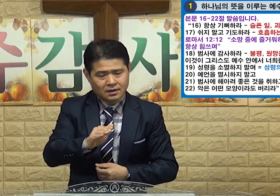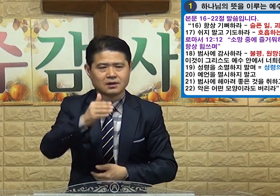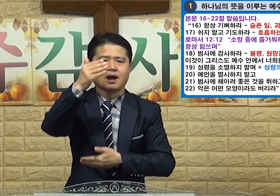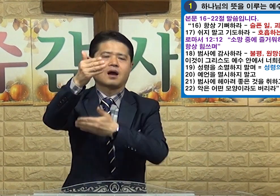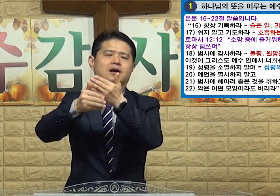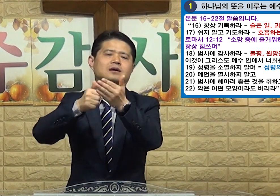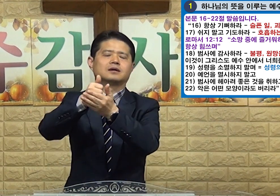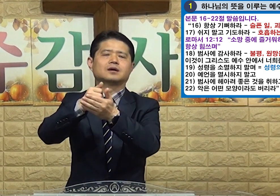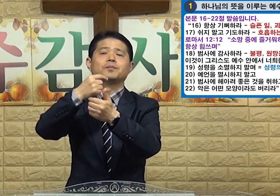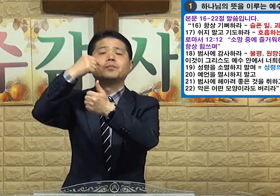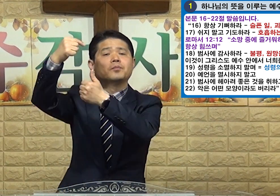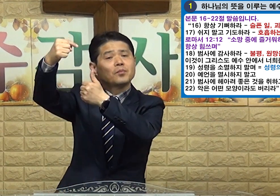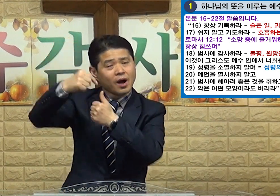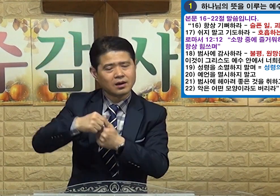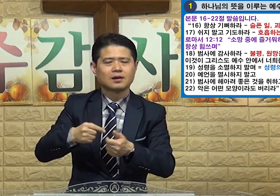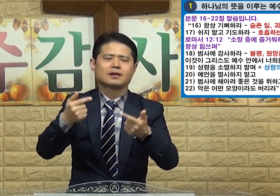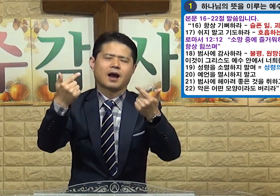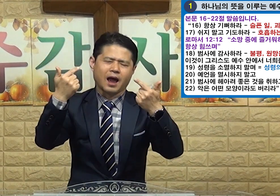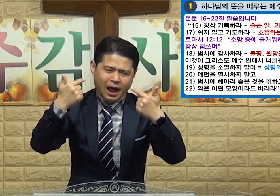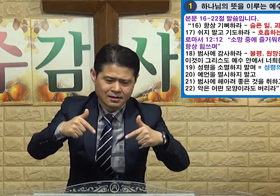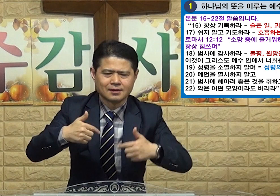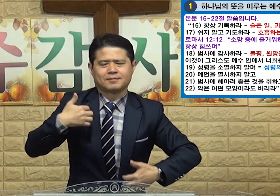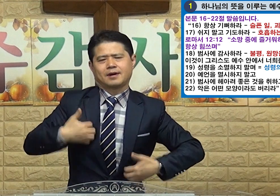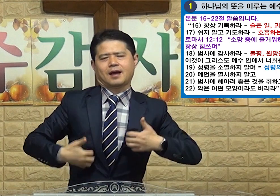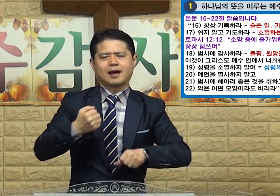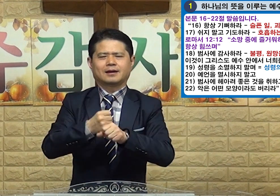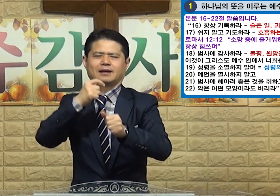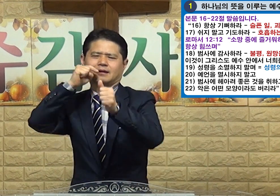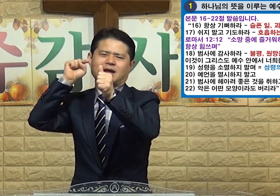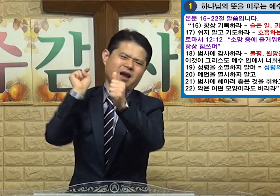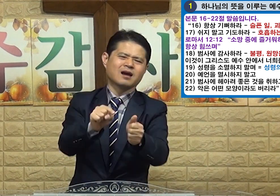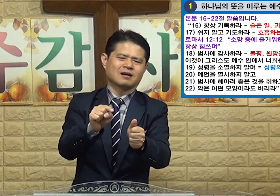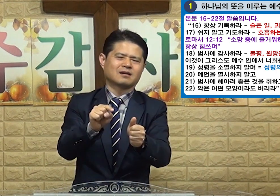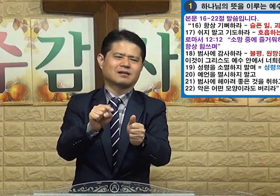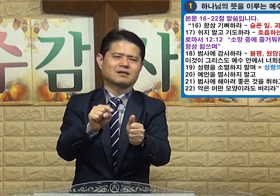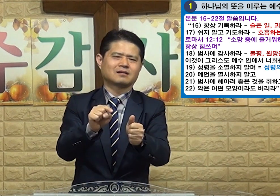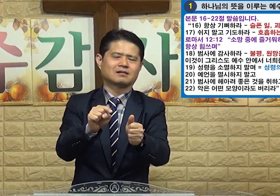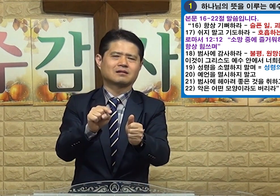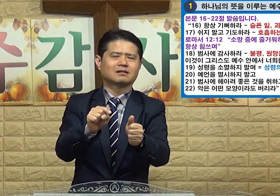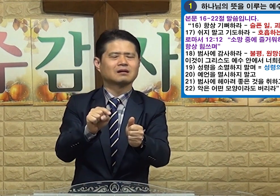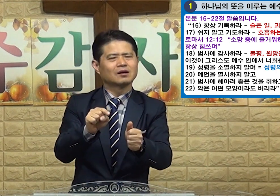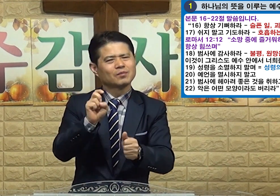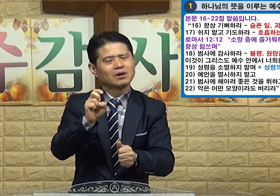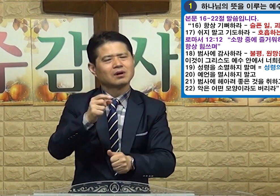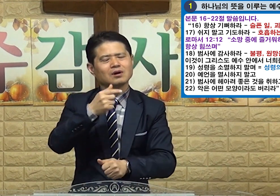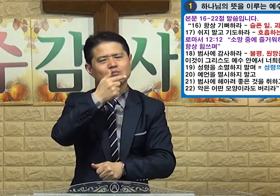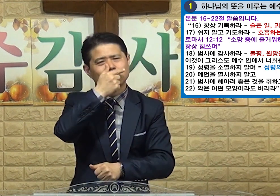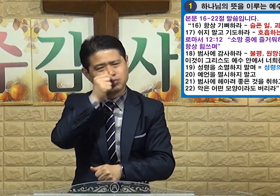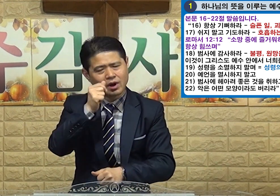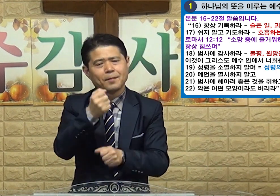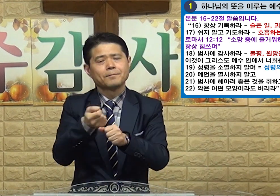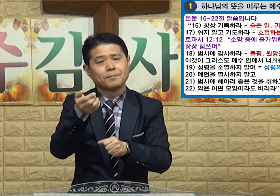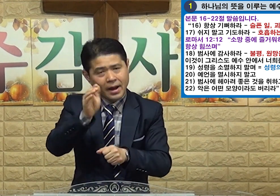우리가 실망하지만 아버지께서 우리에게 명하듯이 항상 기뻐하라고 하셨습니다.